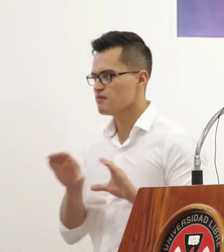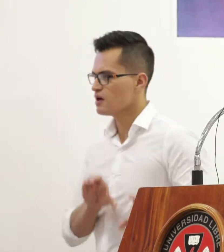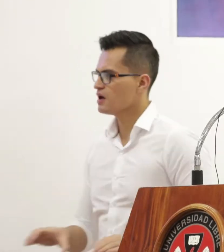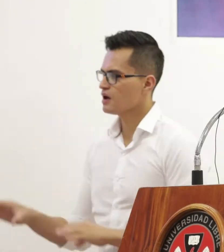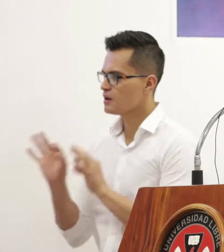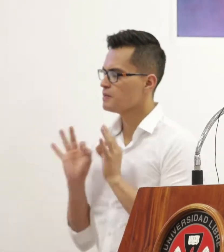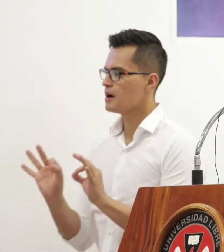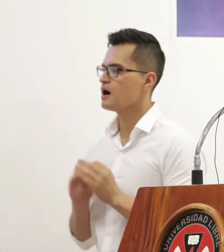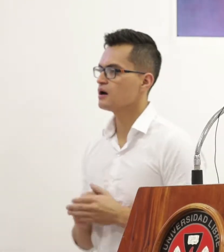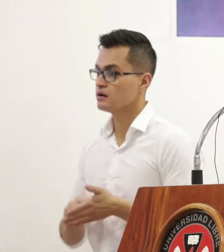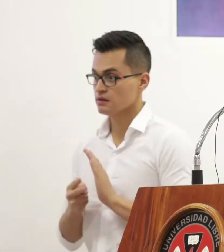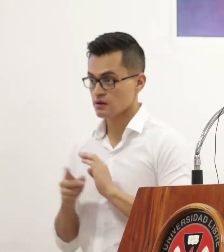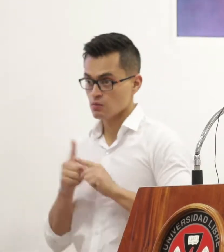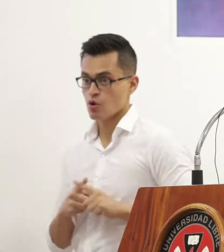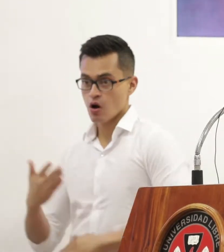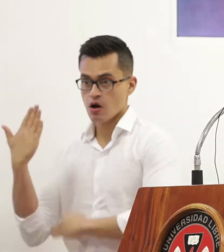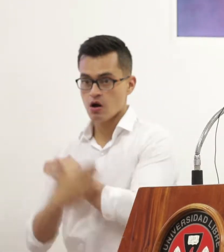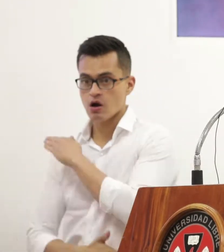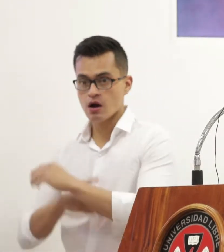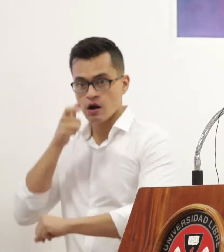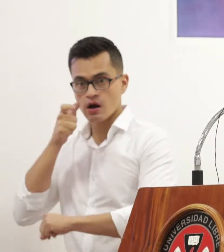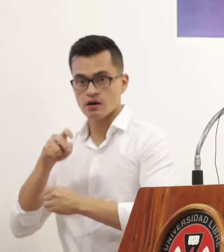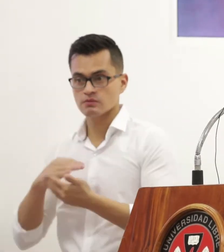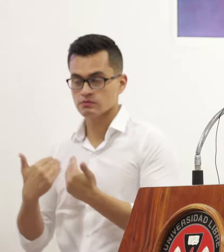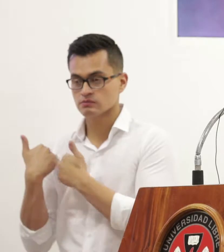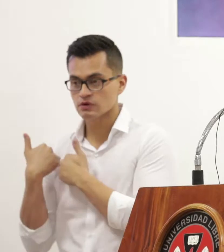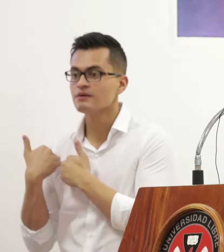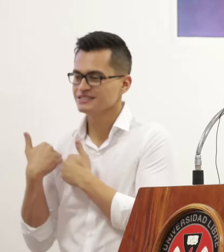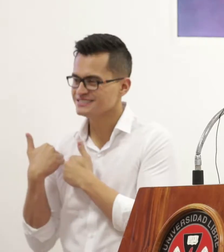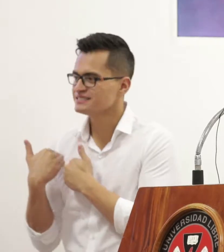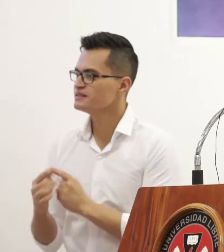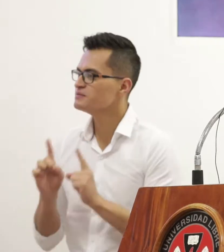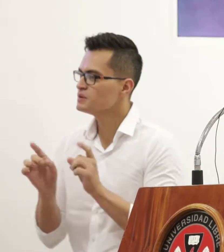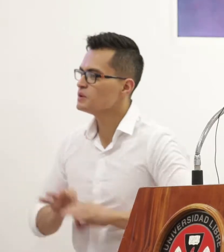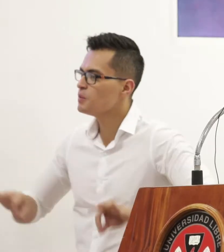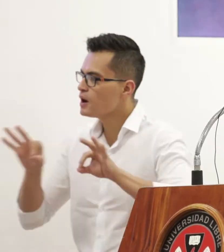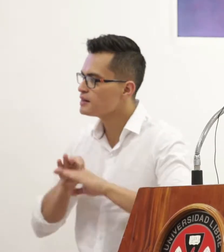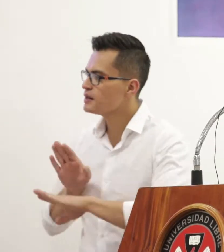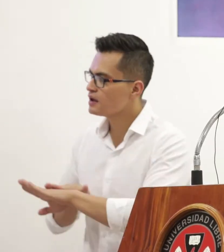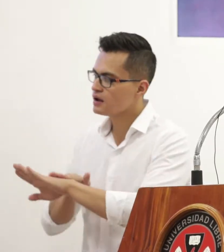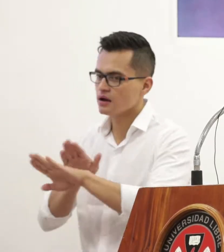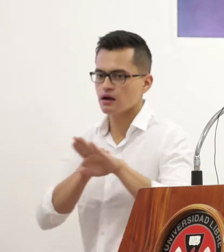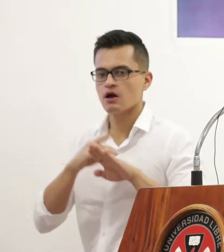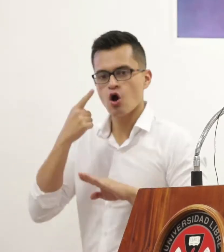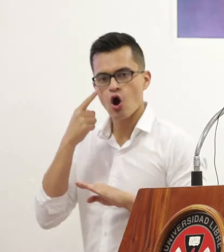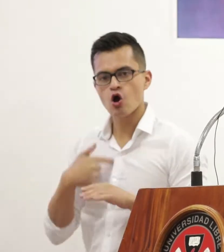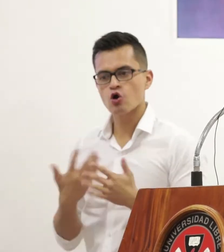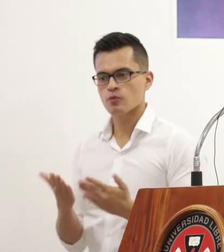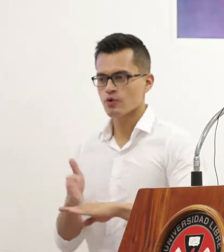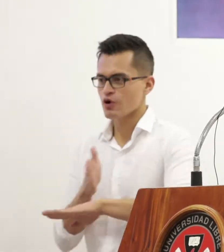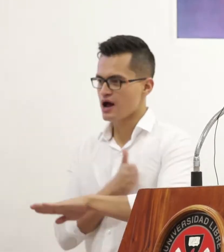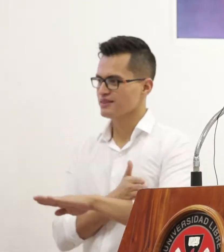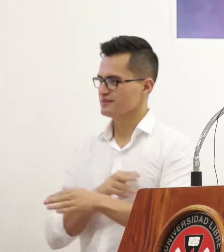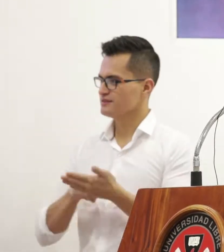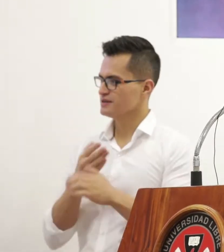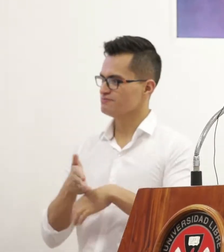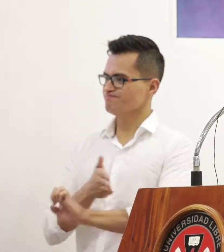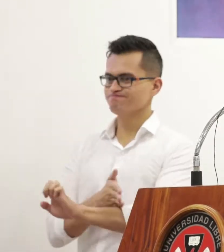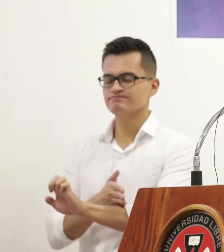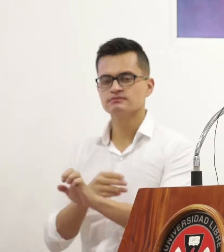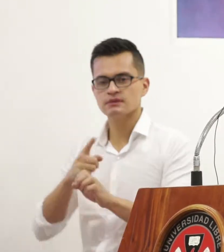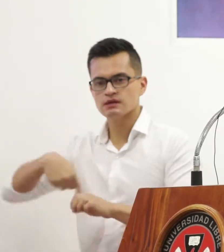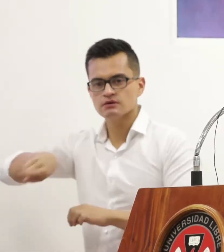las funciones de la Procuraduría, pero es esencial el ejercicio de la función preventiva, y en eso